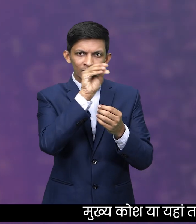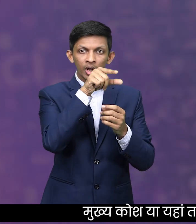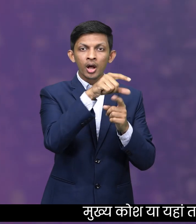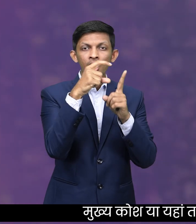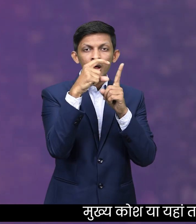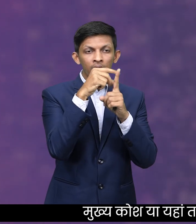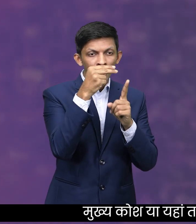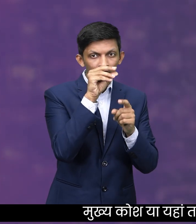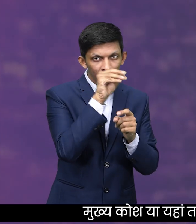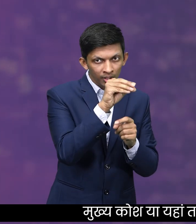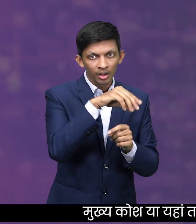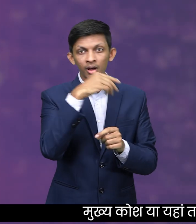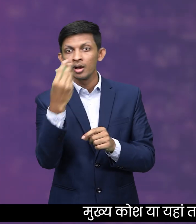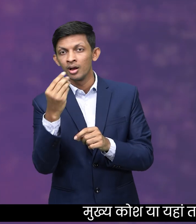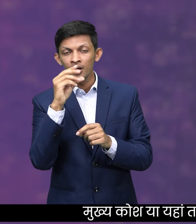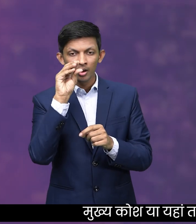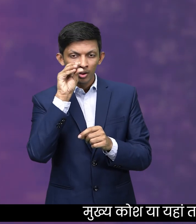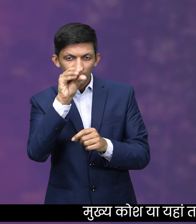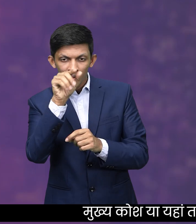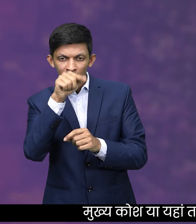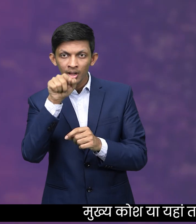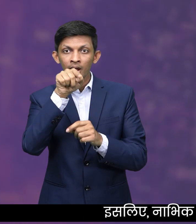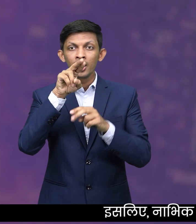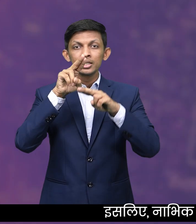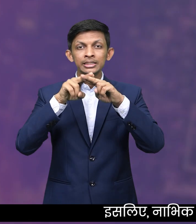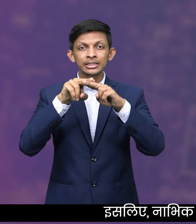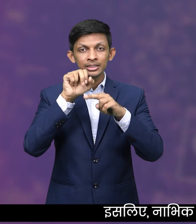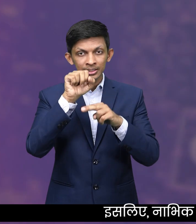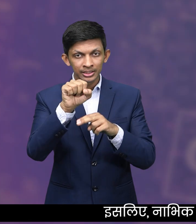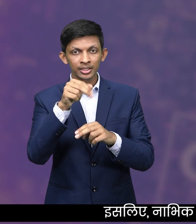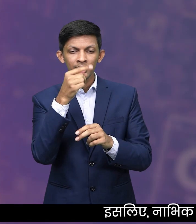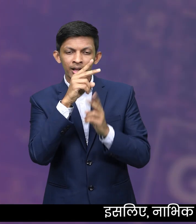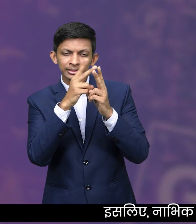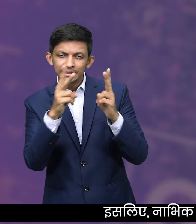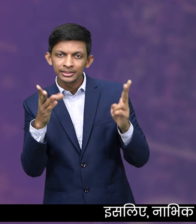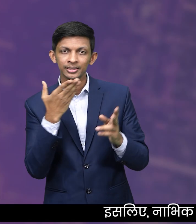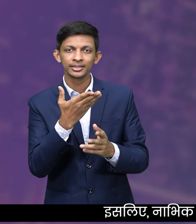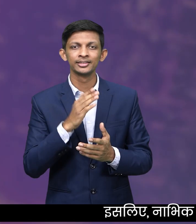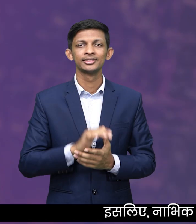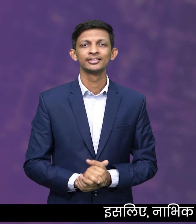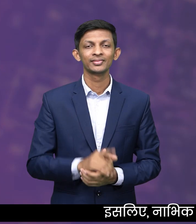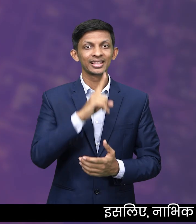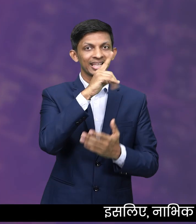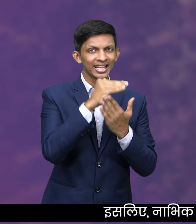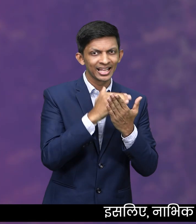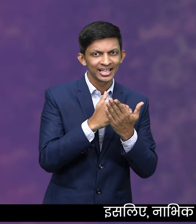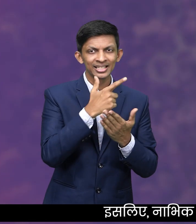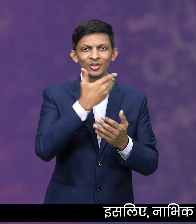कि आंतरिक आवरण में प्रवेश करते हैं। इसलिए नाभिक और बाहरी आवरण के बीच की